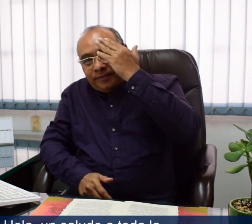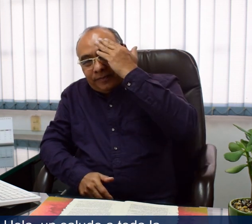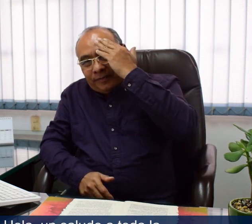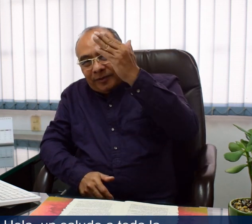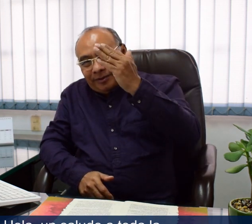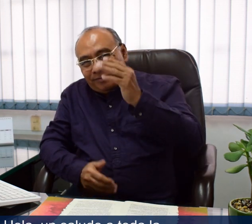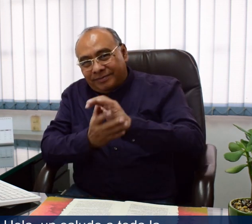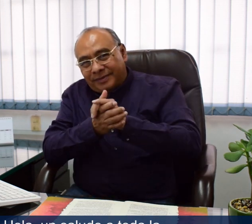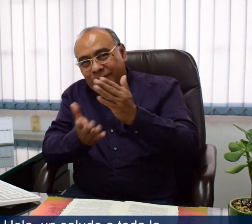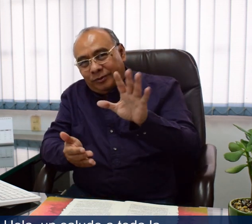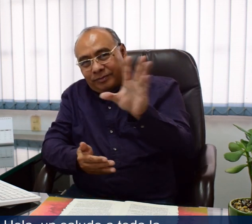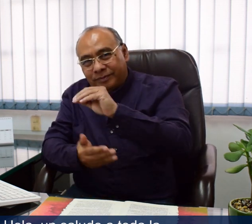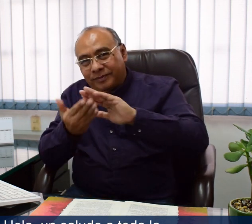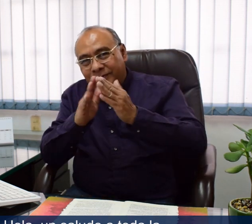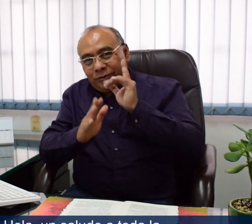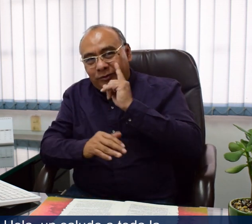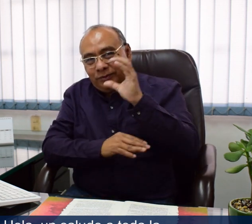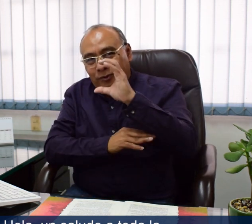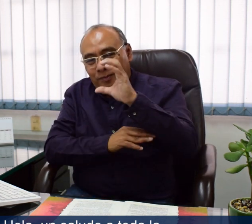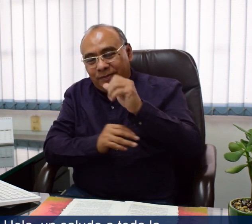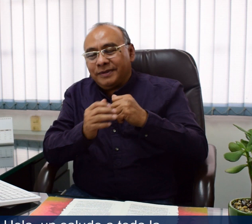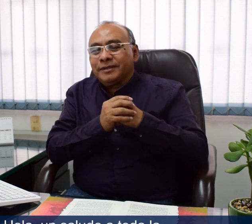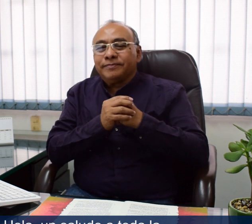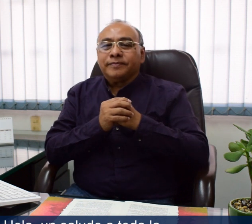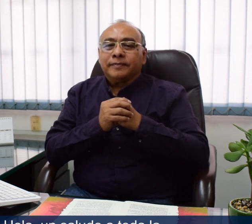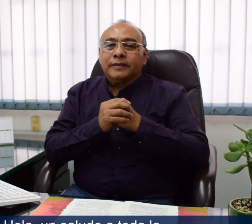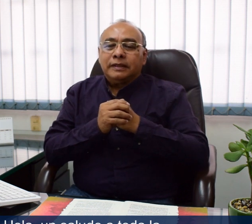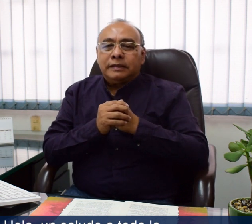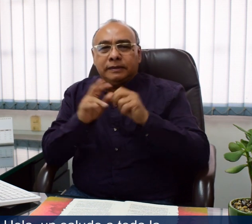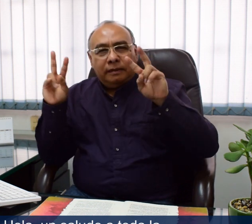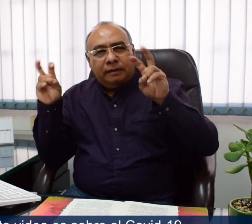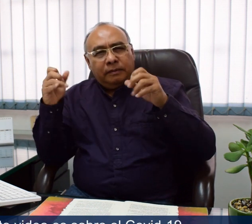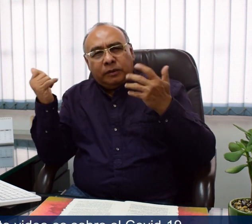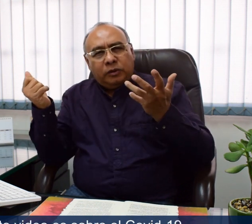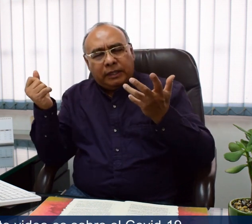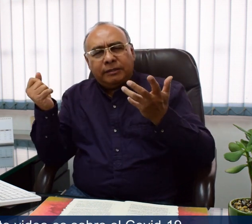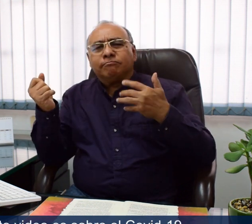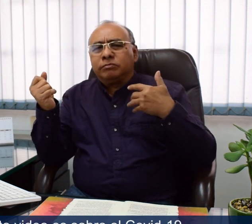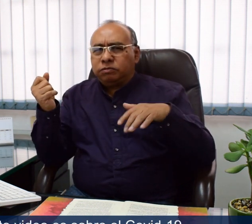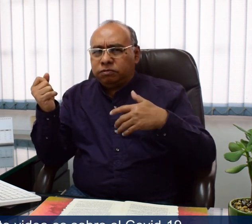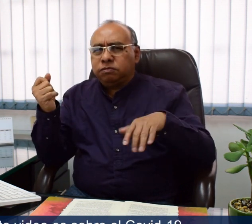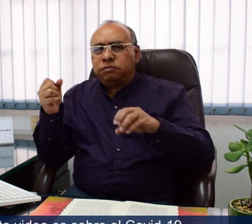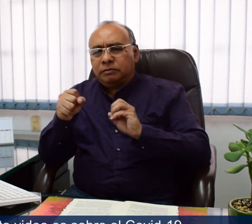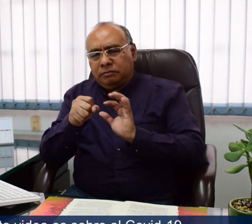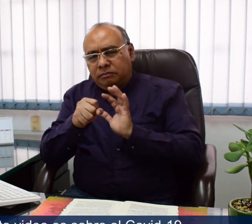Hola, un saludo a toda la comunidad sorda colombiana. Este video es sobre el COVID